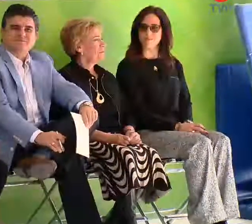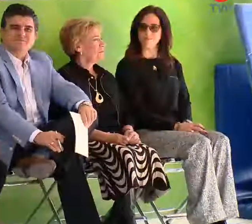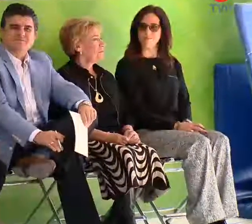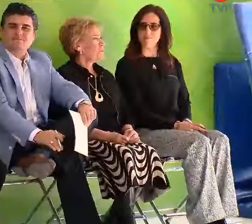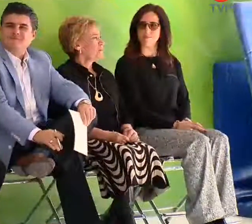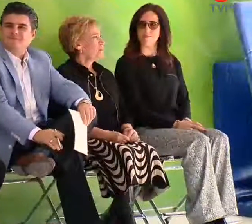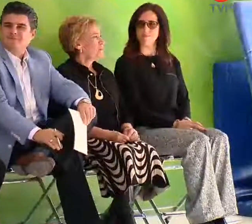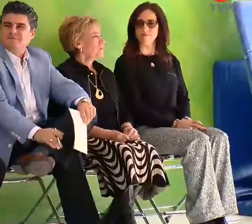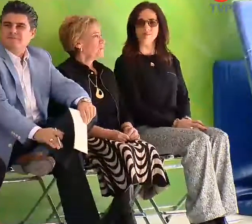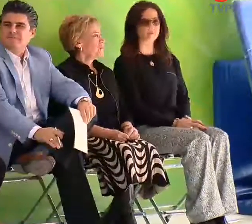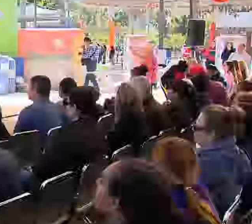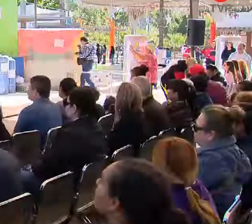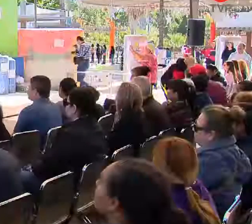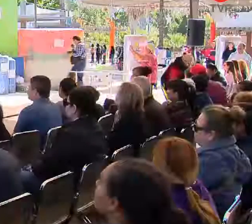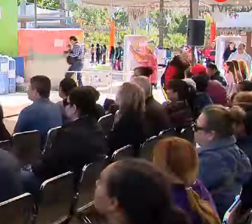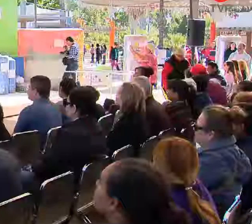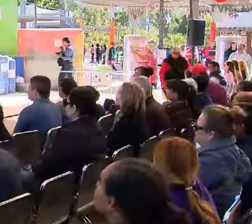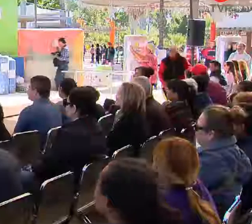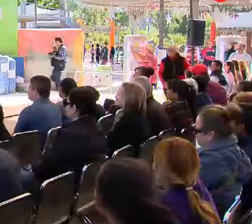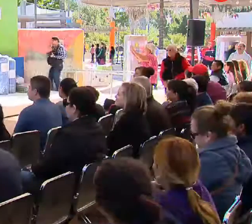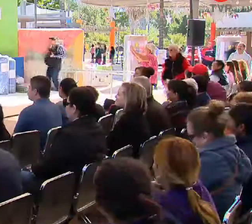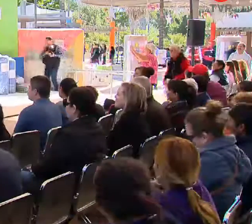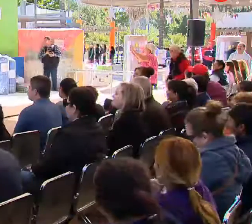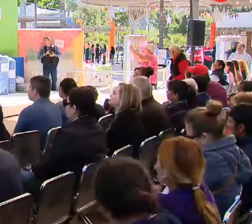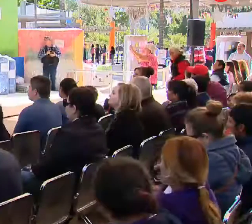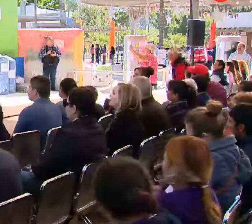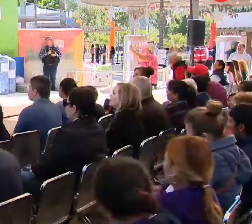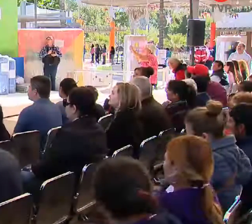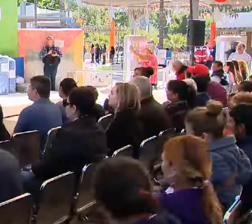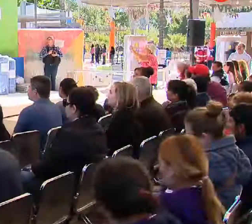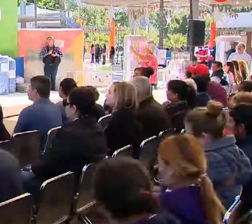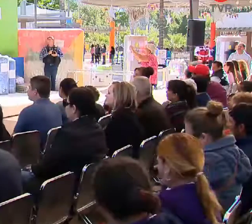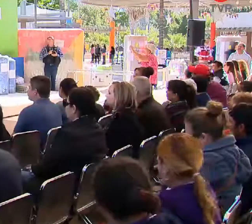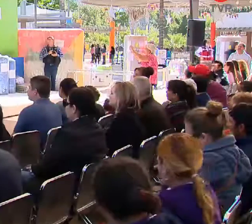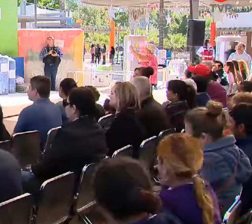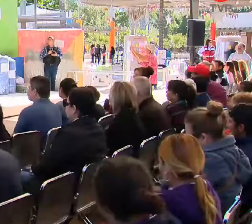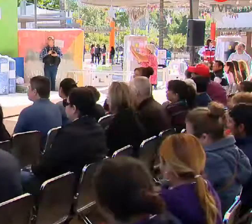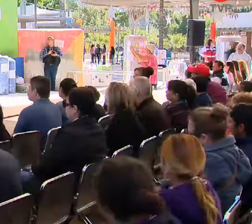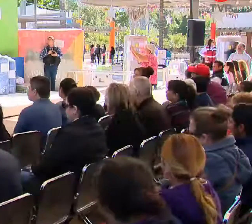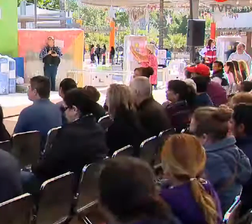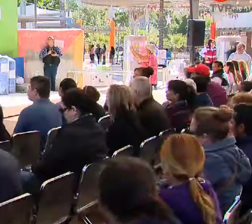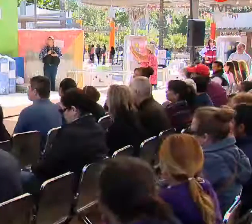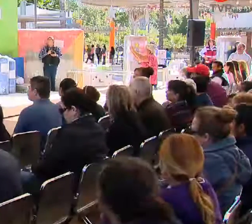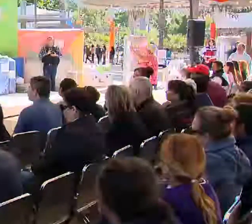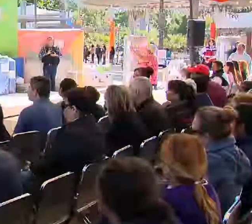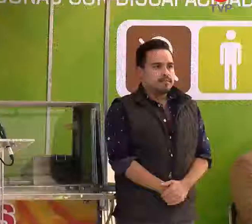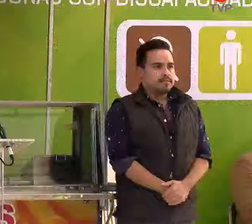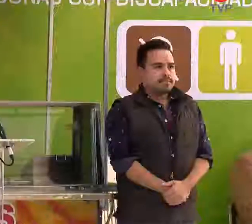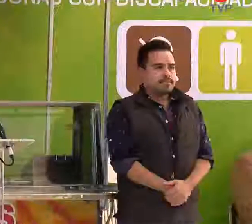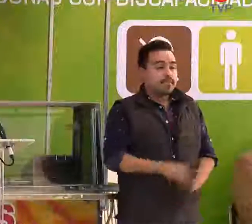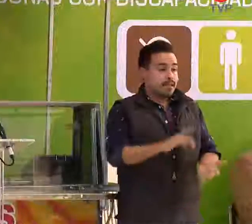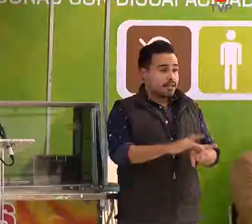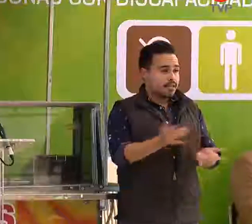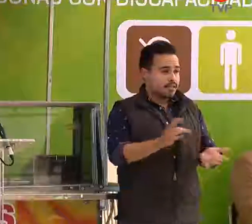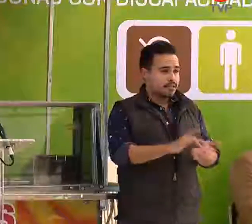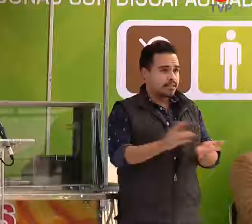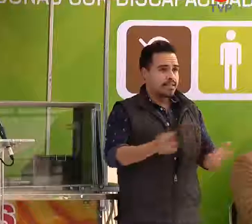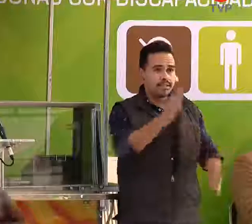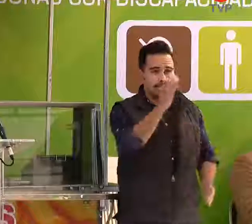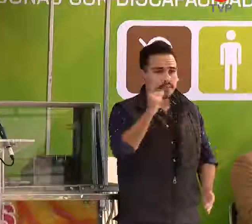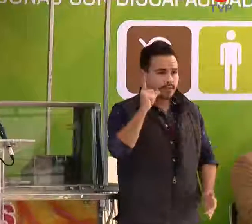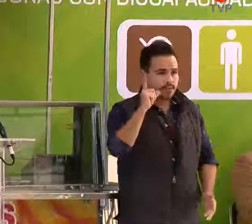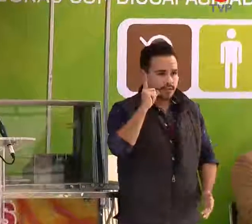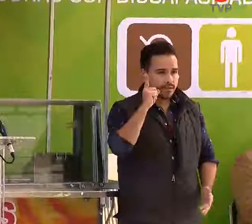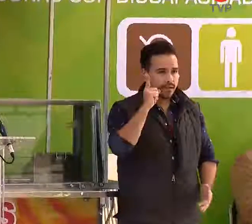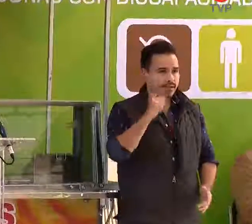discapacidad en representación de la gobernadora claudia pávlovich arellano el secretario de gobierno miguel ernesto pompa corella señaló que el